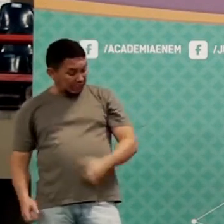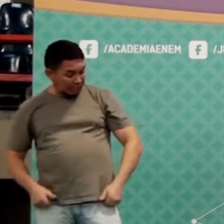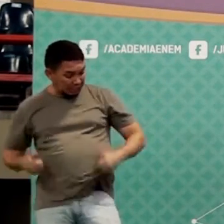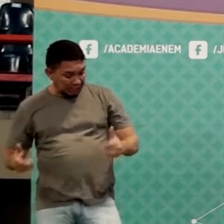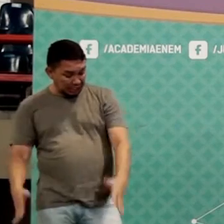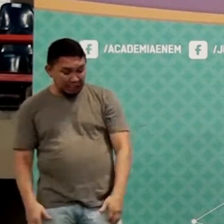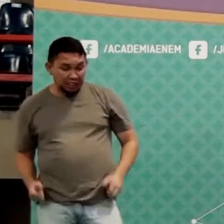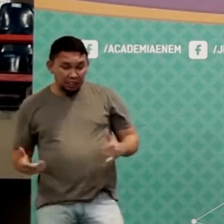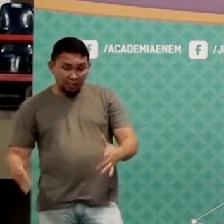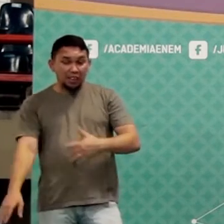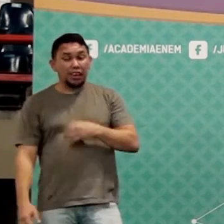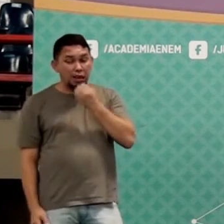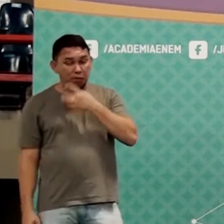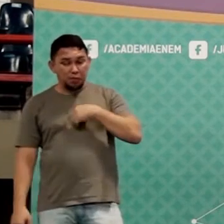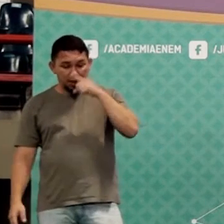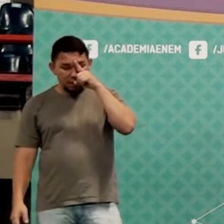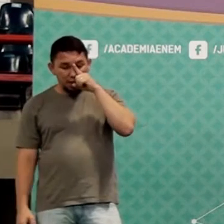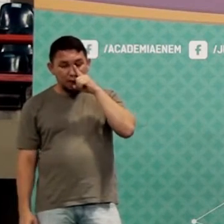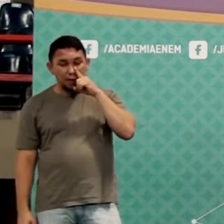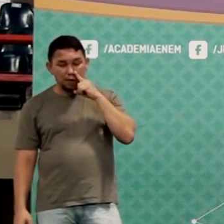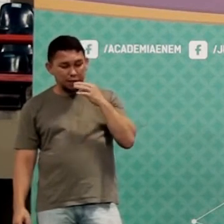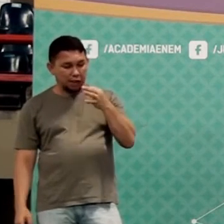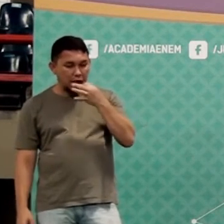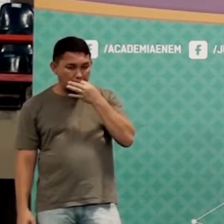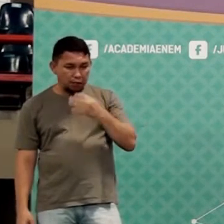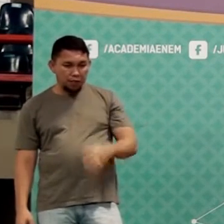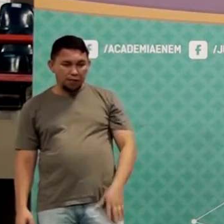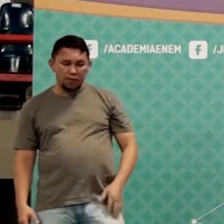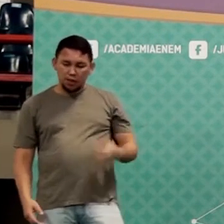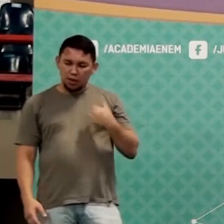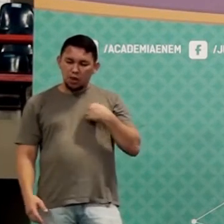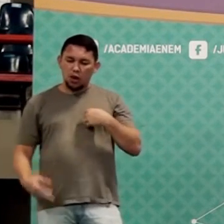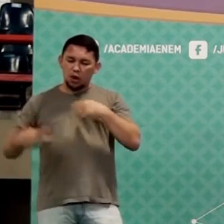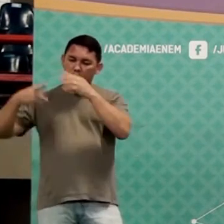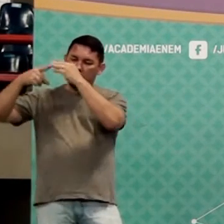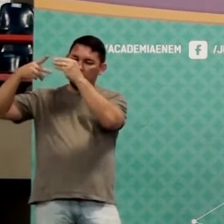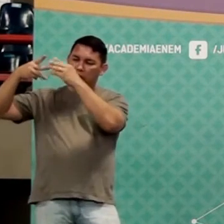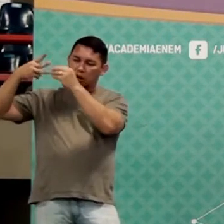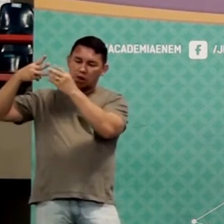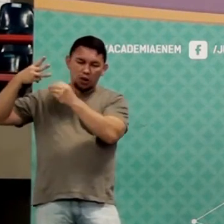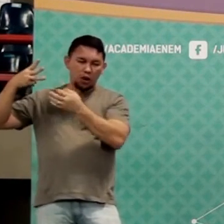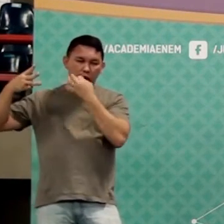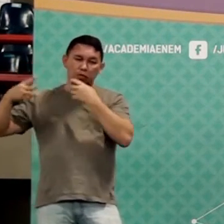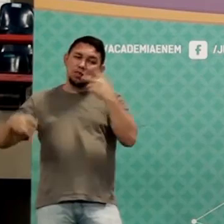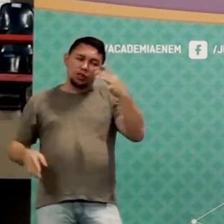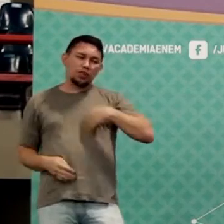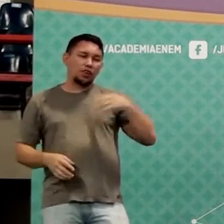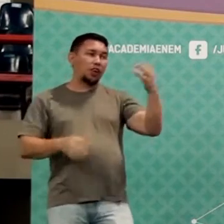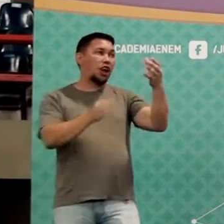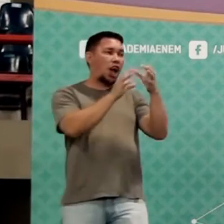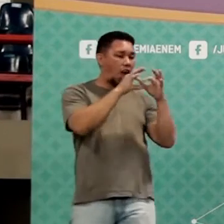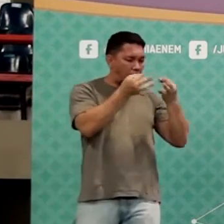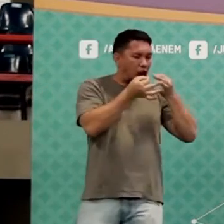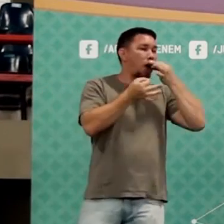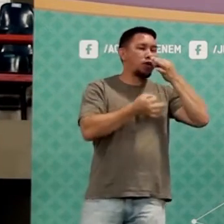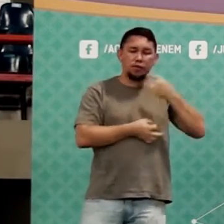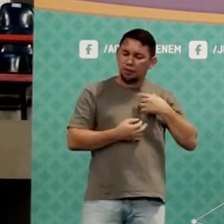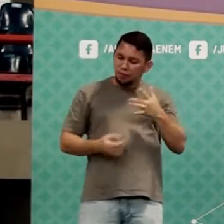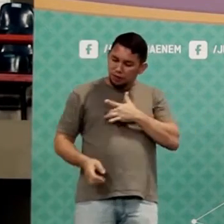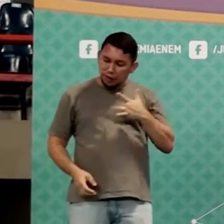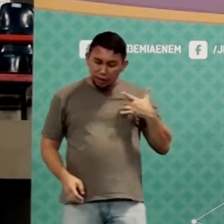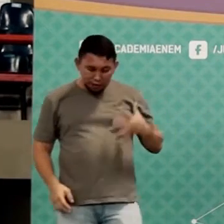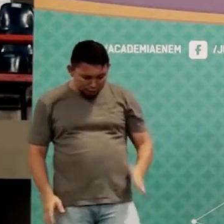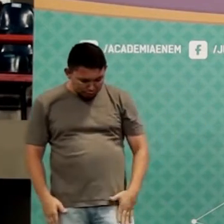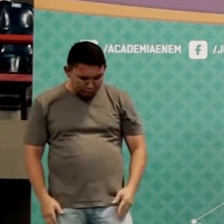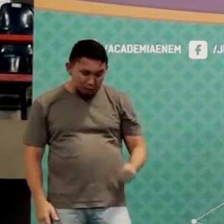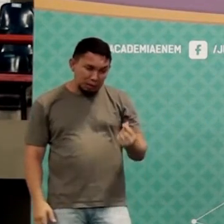É melhor pro seu bolso. Eu gosto é de amora. Meu irmão, aprenda a gastar de pitomba. Faz bem pra sua saúde